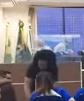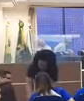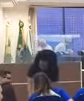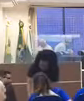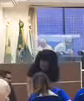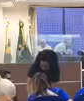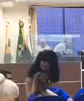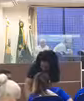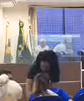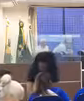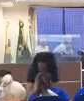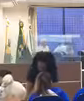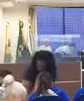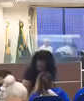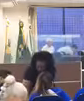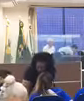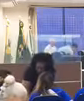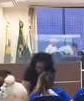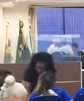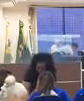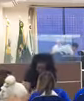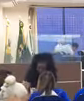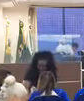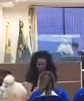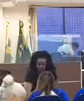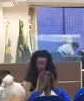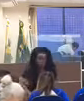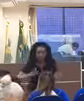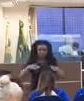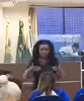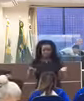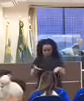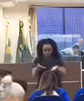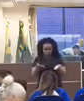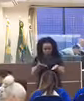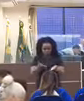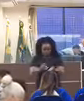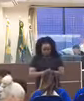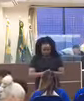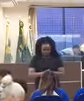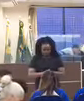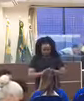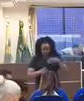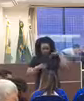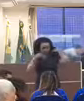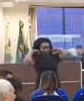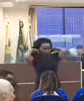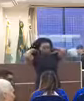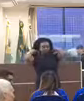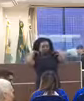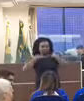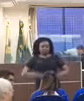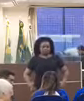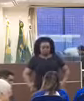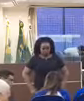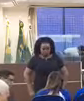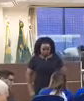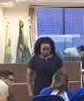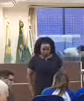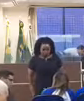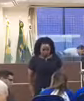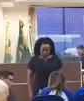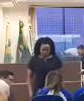pronunciamento do prefeito Marcelo Roque. Eu vou falar com o assessor de comunicação da Câmara Municipal de Paranaguá, Angel Salgado. Angel, primeiro, uma alegria falar com você,